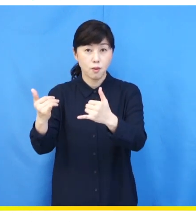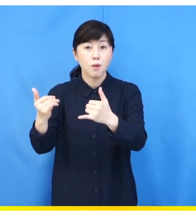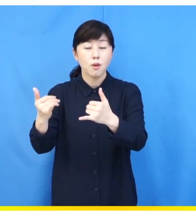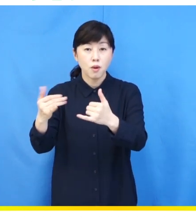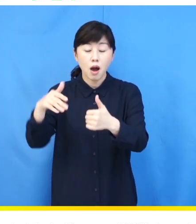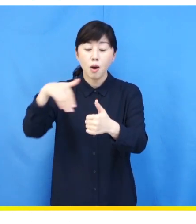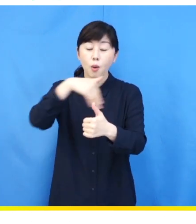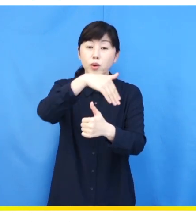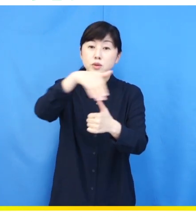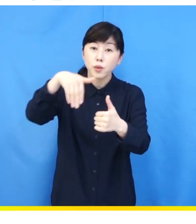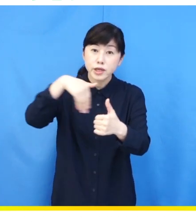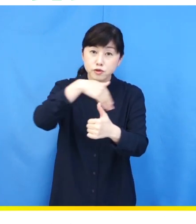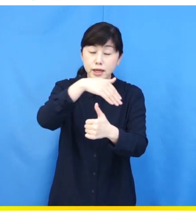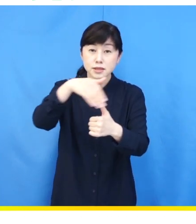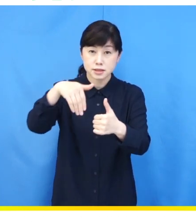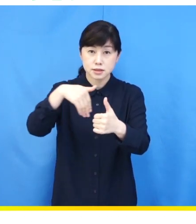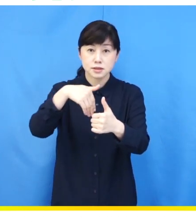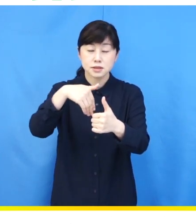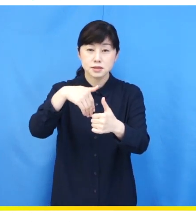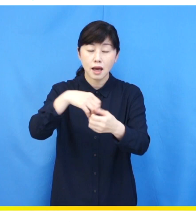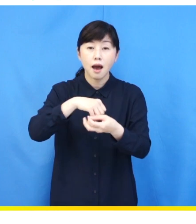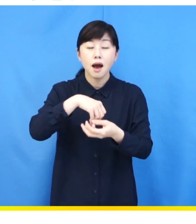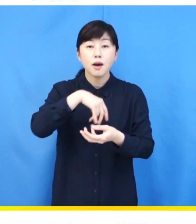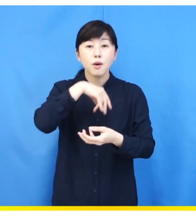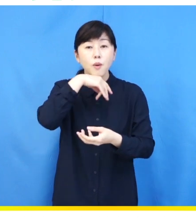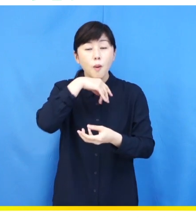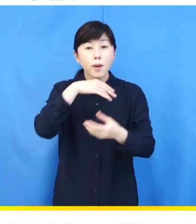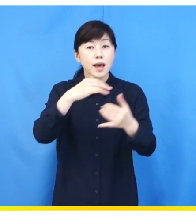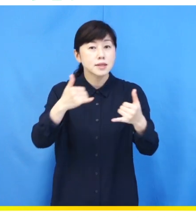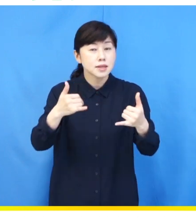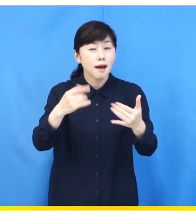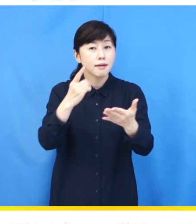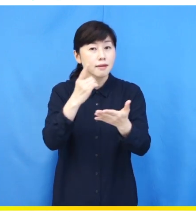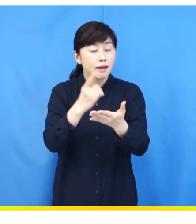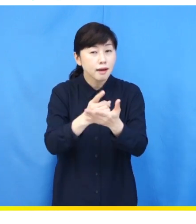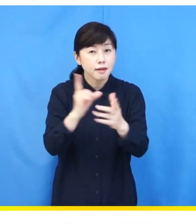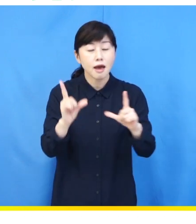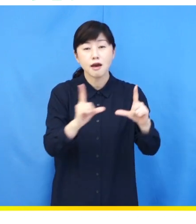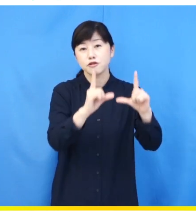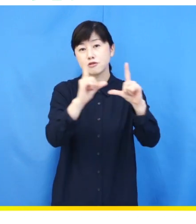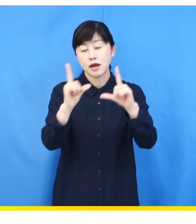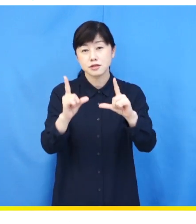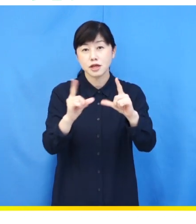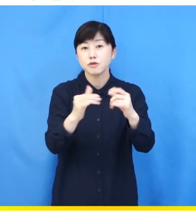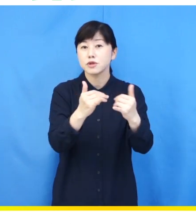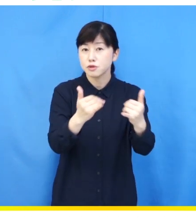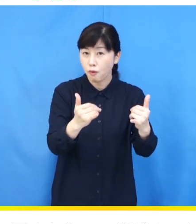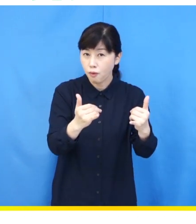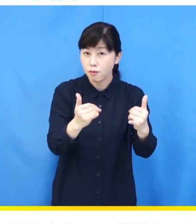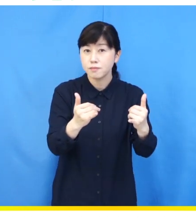でお住まいの方や高齢者だけでお住まいの方です